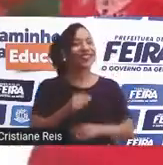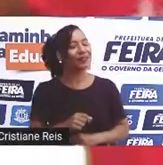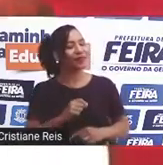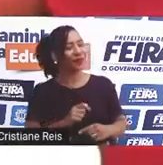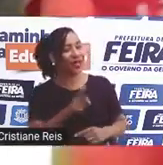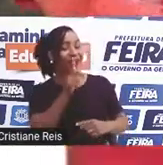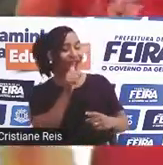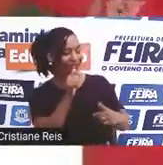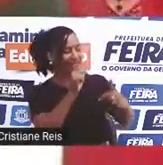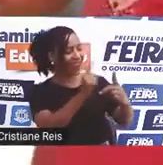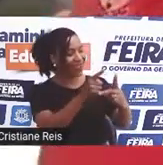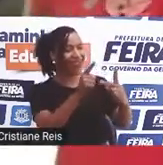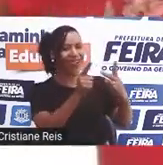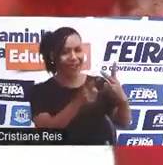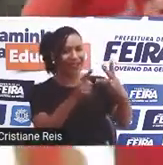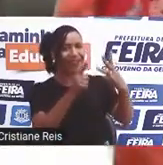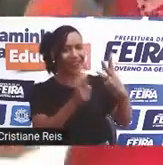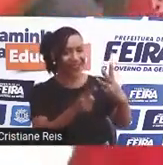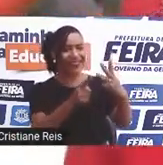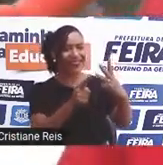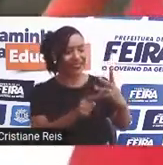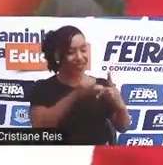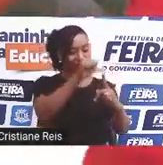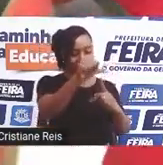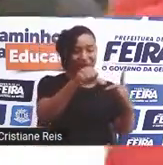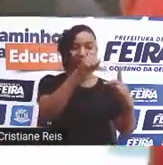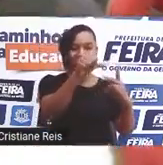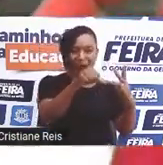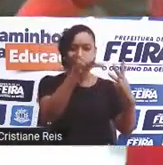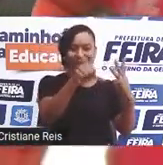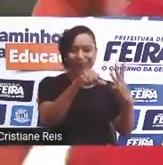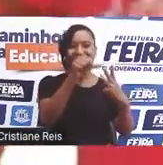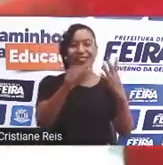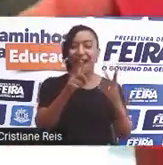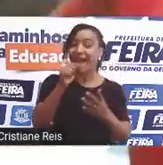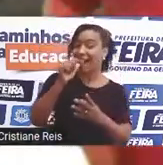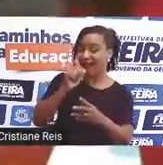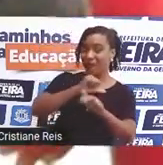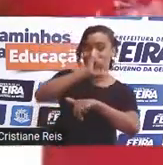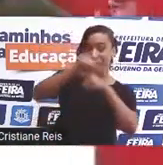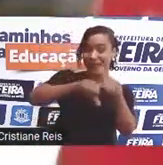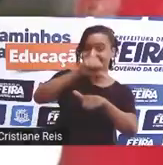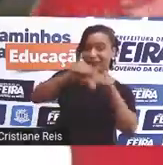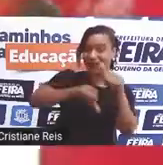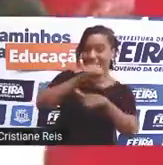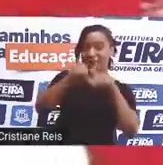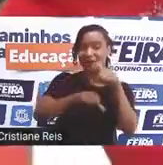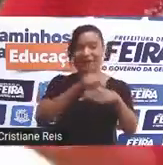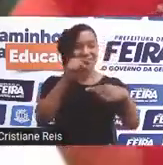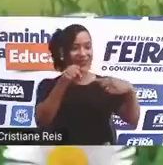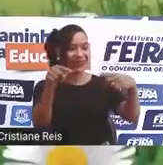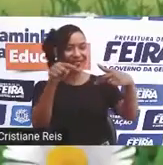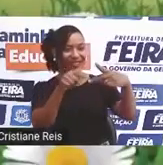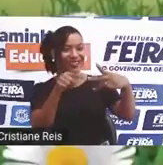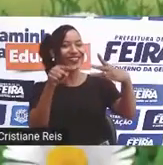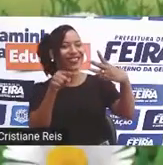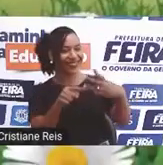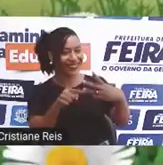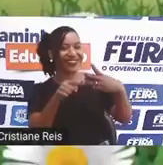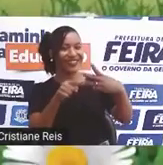Três estados em que a água vai ficar. Um, dois, três, e a água vai se transformar.